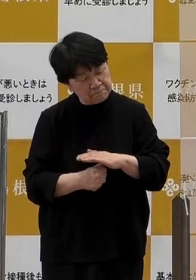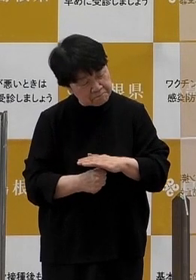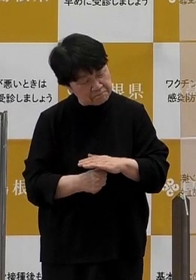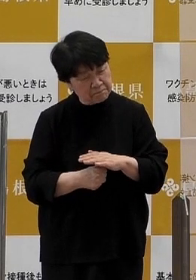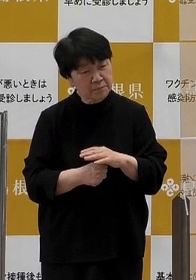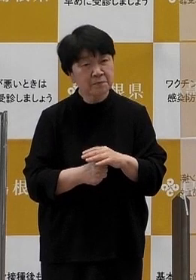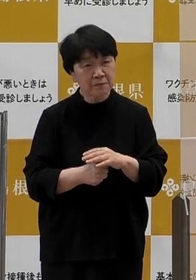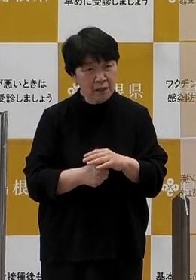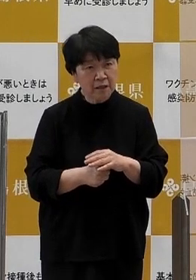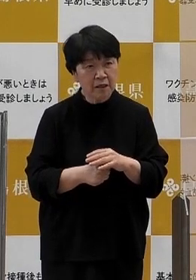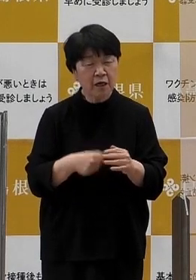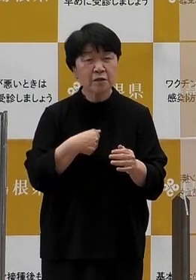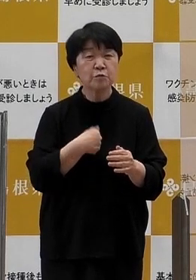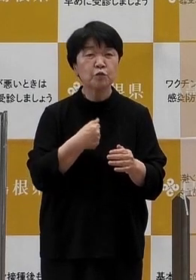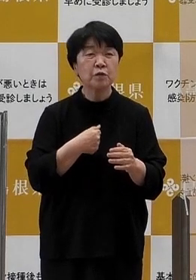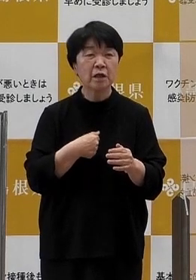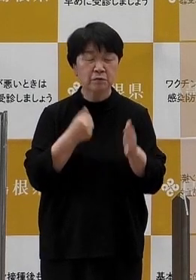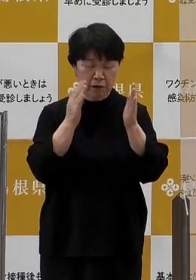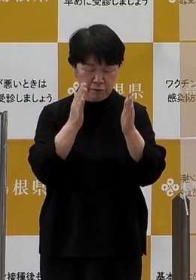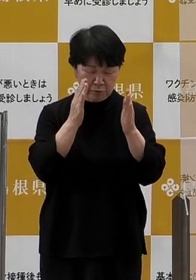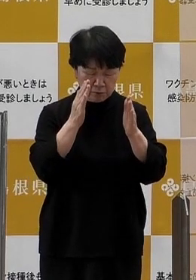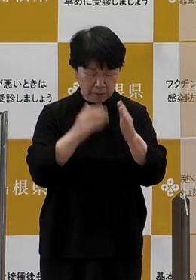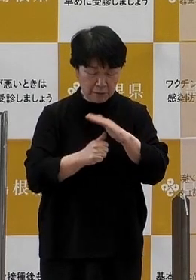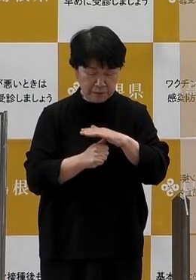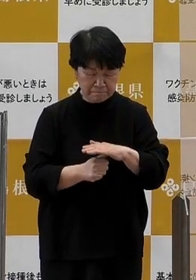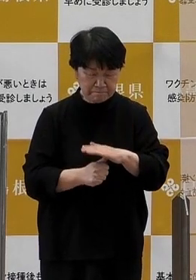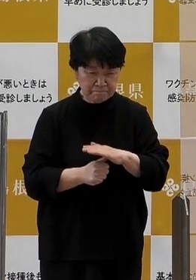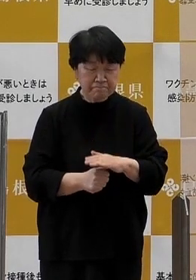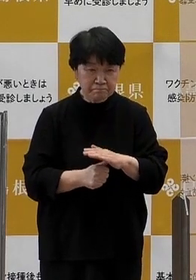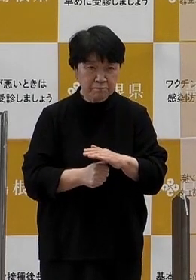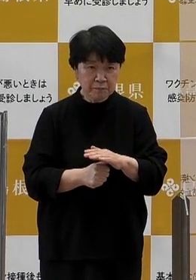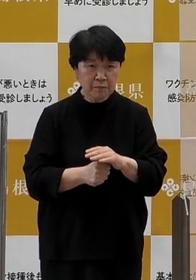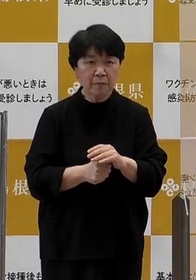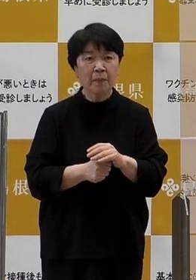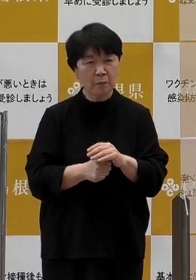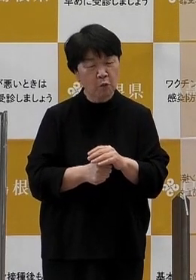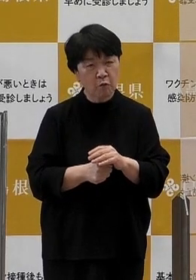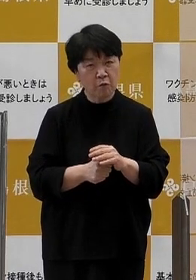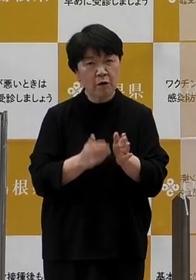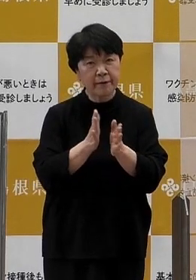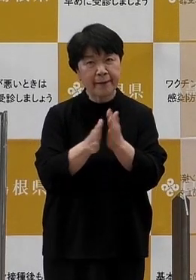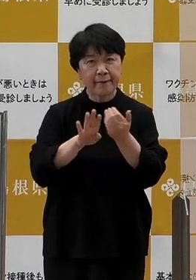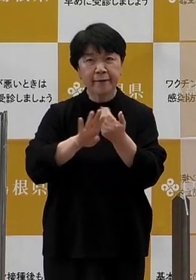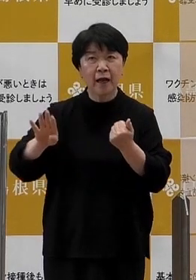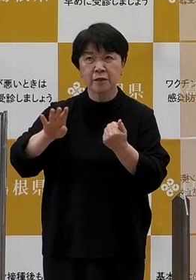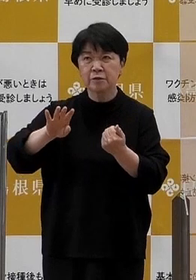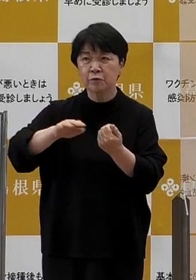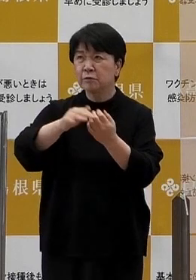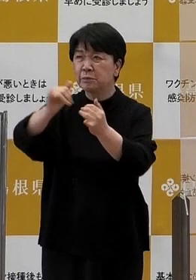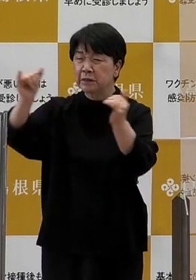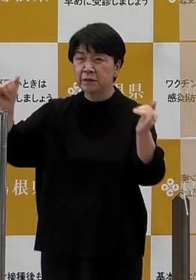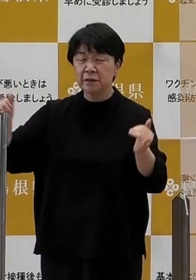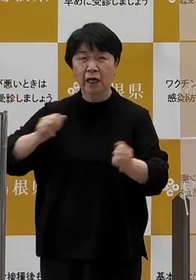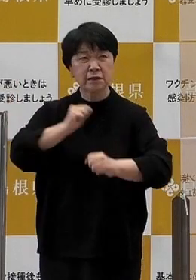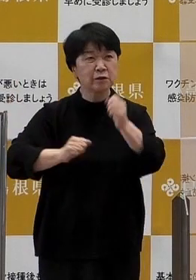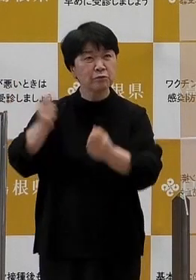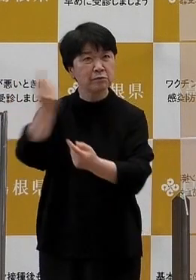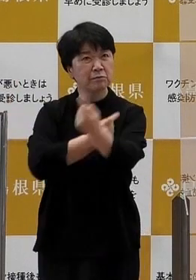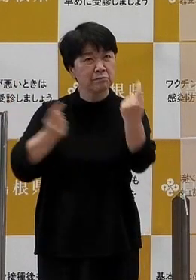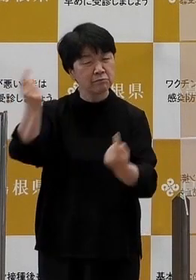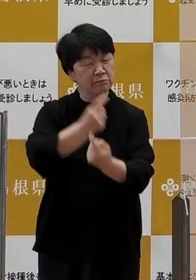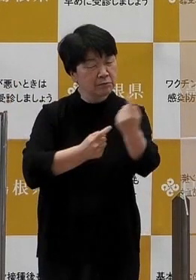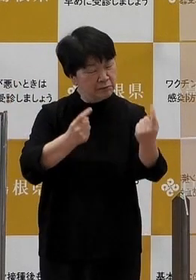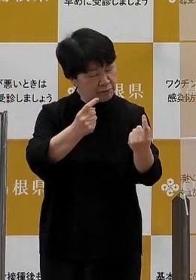自分たちがこんな制約があるのに、なぜその県外の方が自由にこういう行動できるのかというアンバランスについ